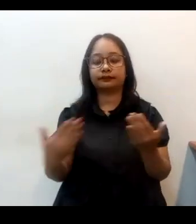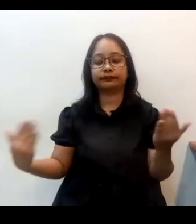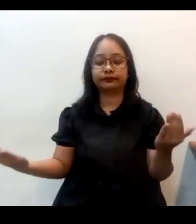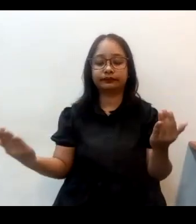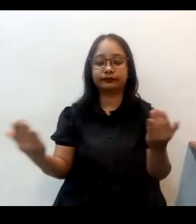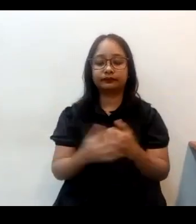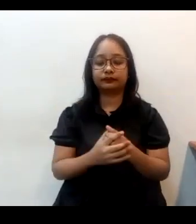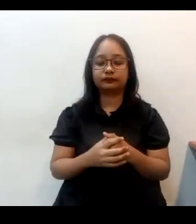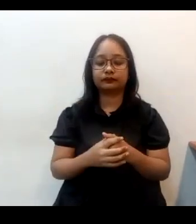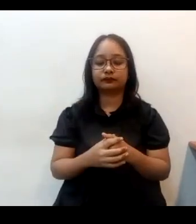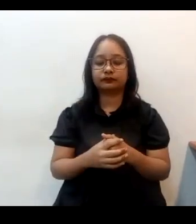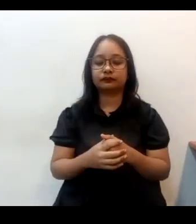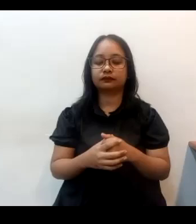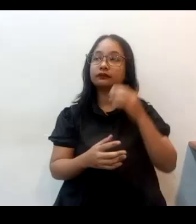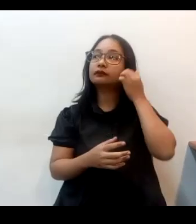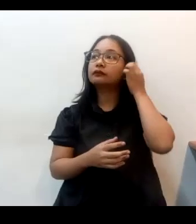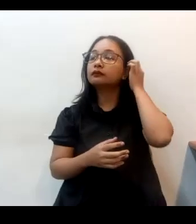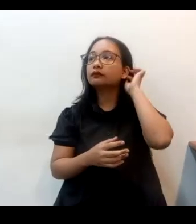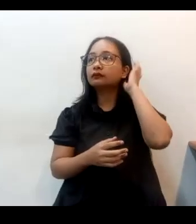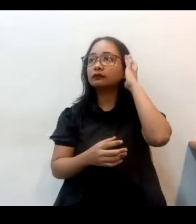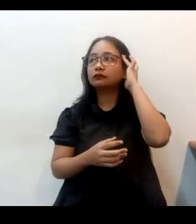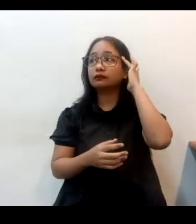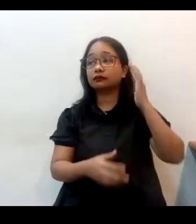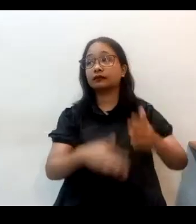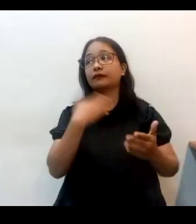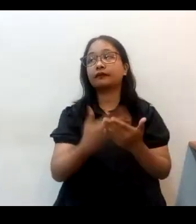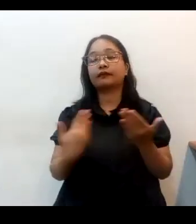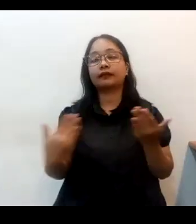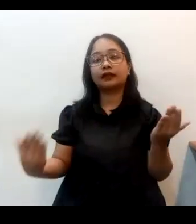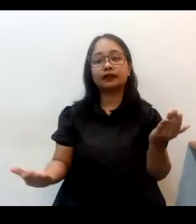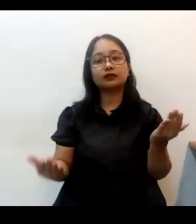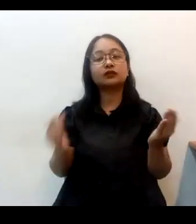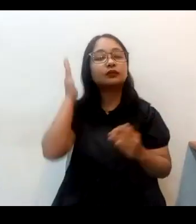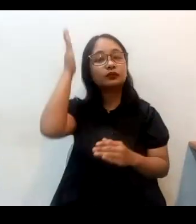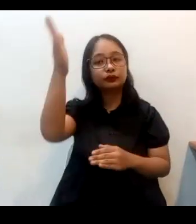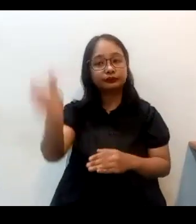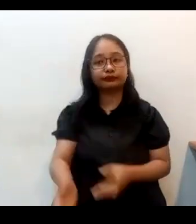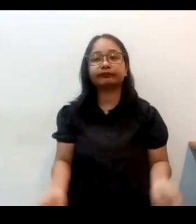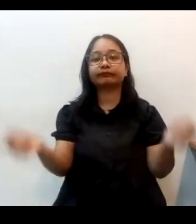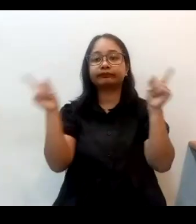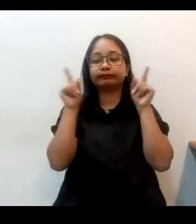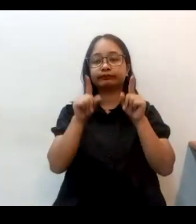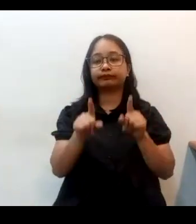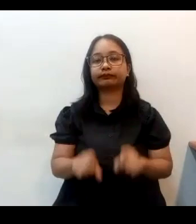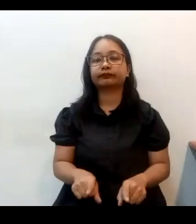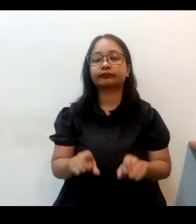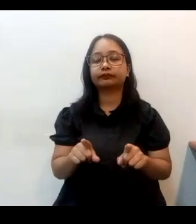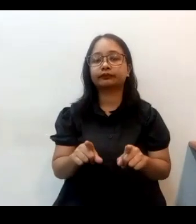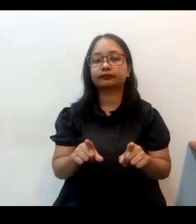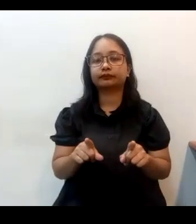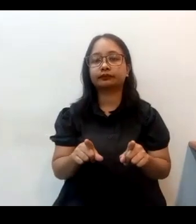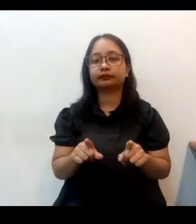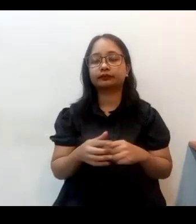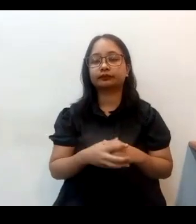The things which will take place after this is the future things. At yung mga bagay na nangyayari pagkatapos ng mga bagay na ito ay yung mga mangyayari